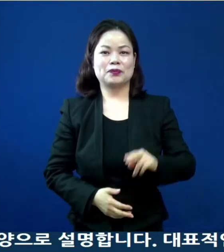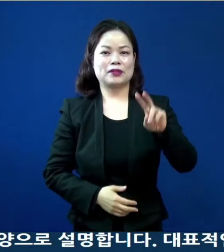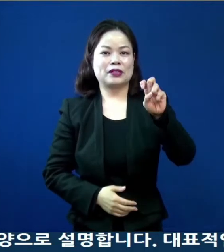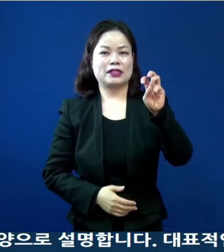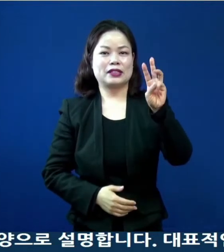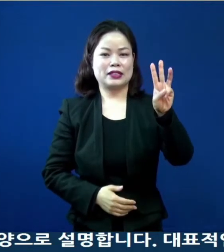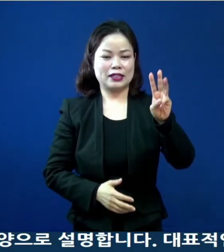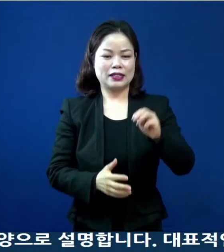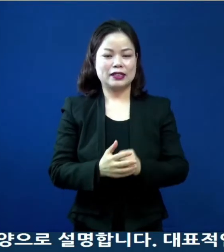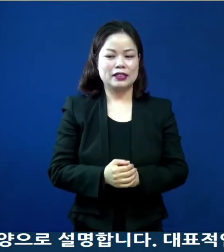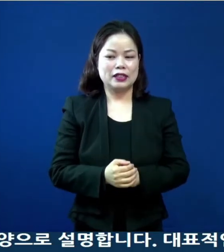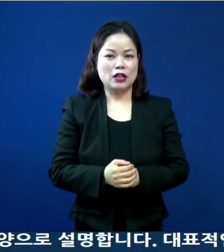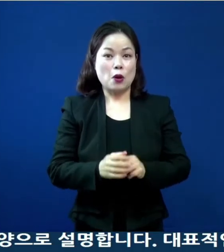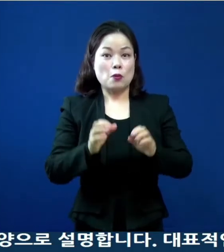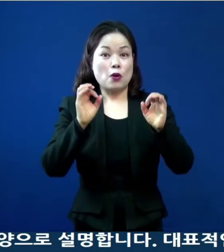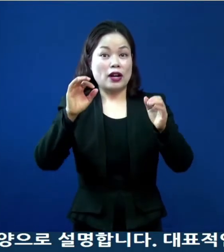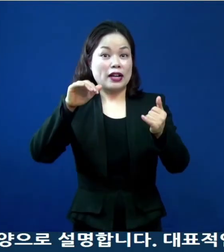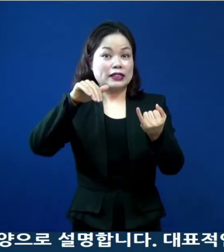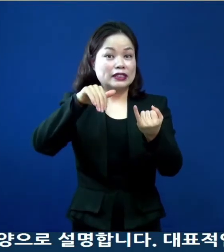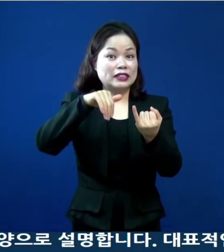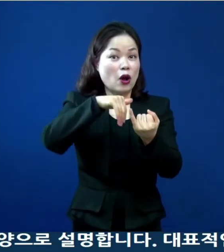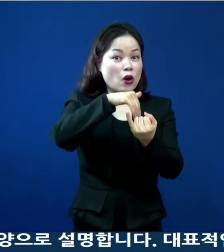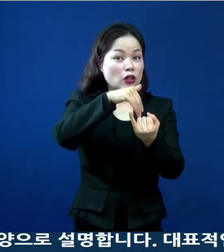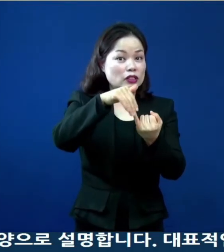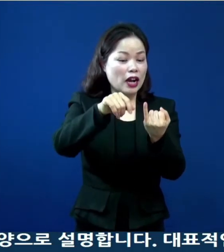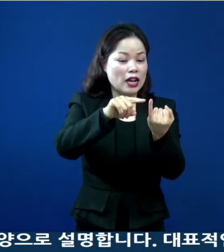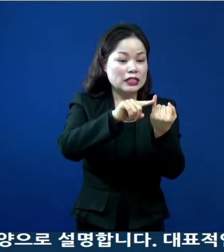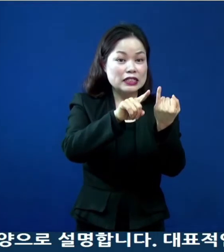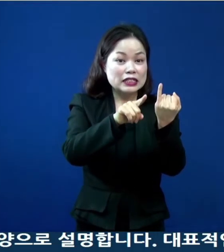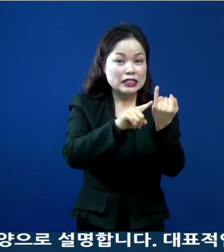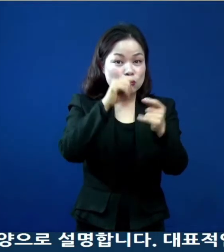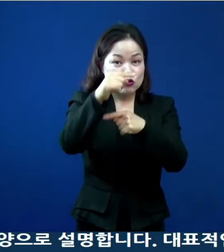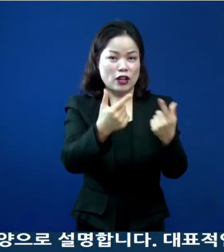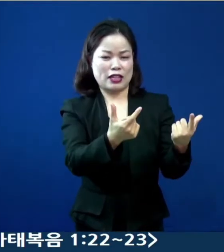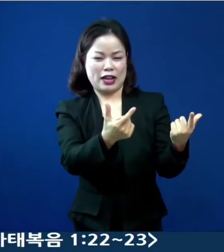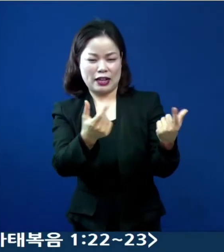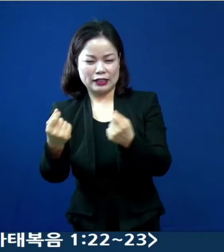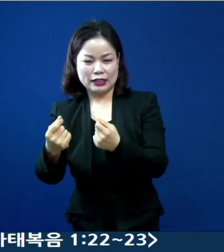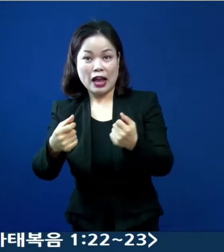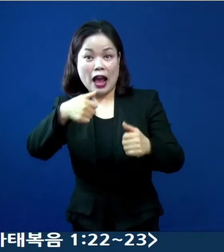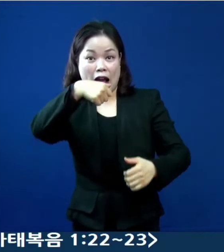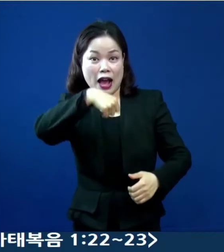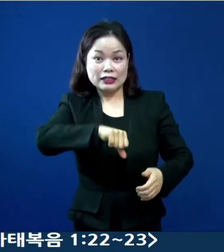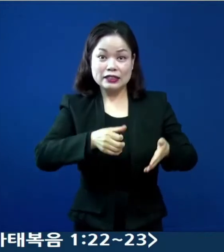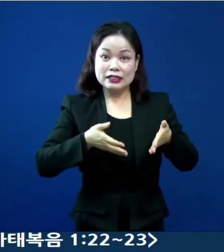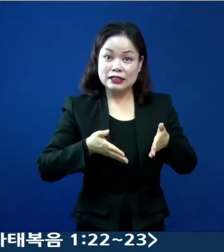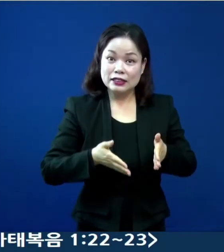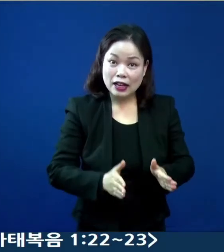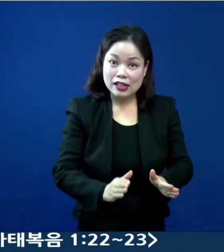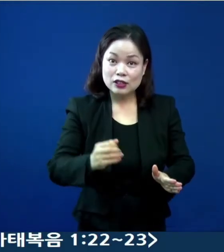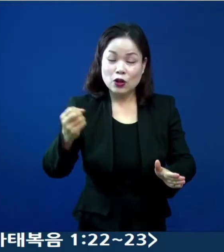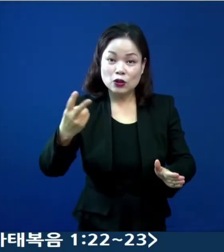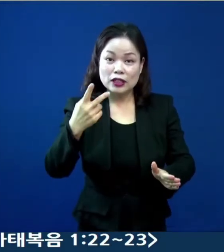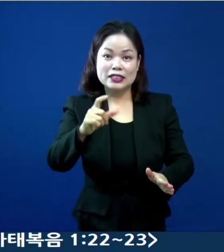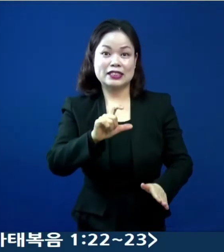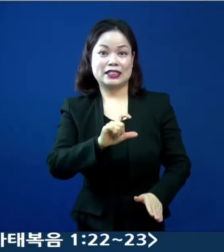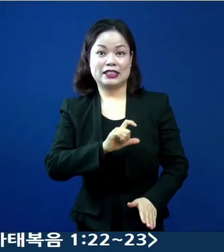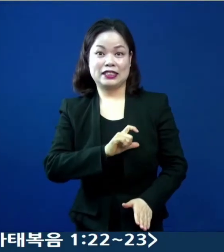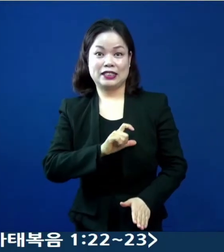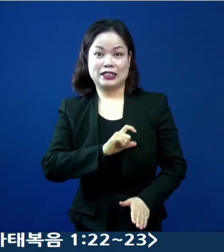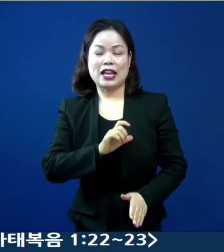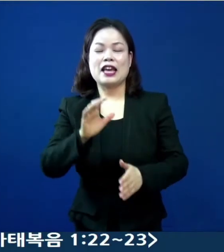23절, 보라 처녀가 잉태하여, 같이 읽을까요? 아들을 낳을 것이요 그